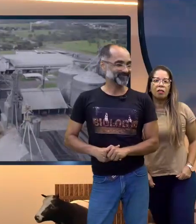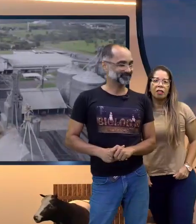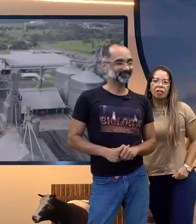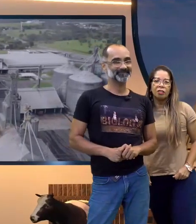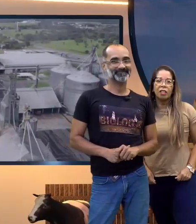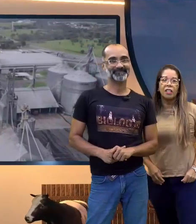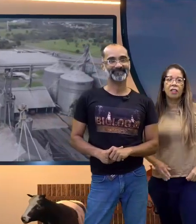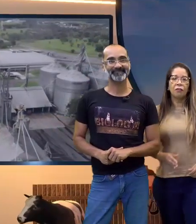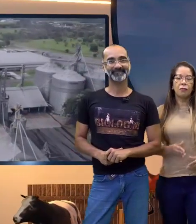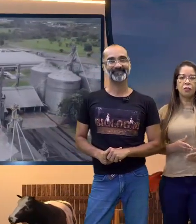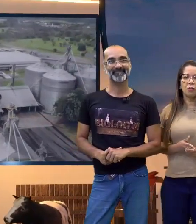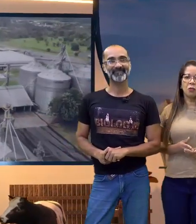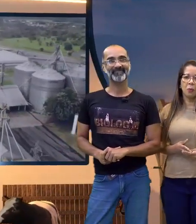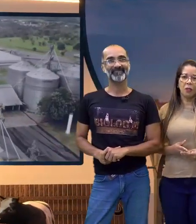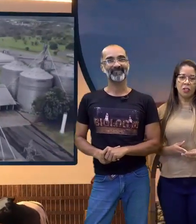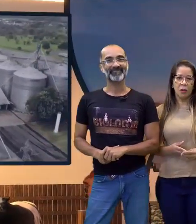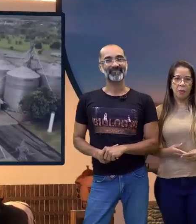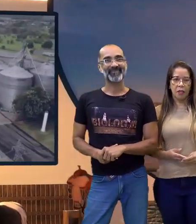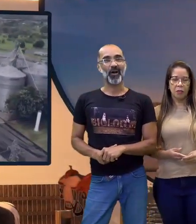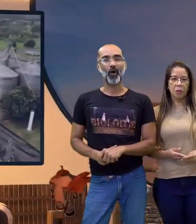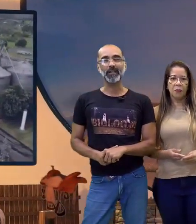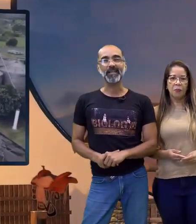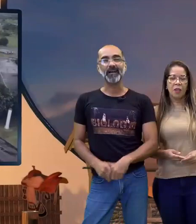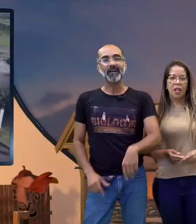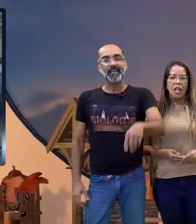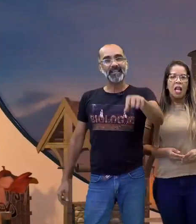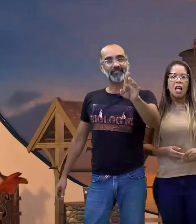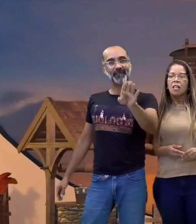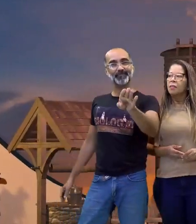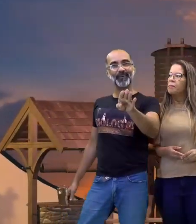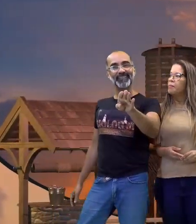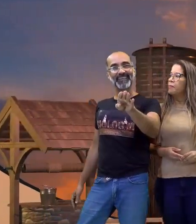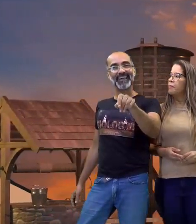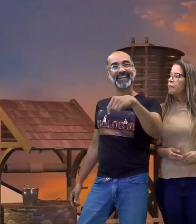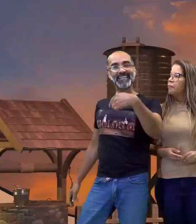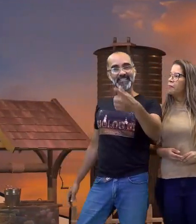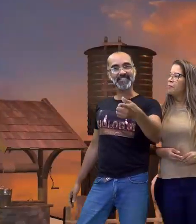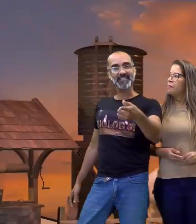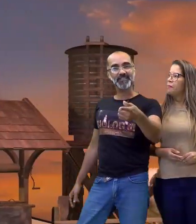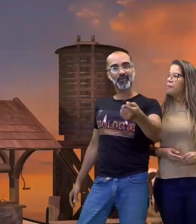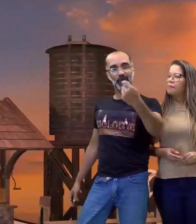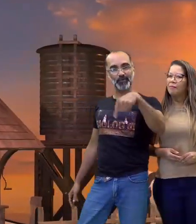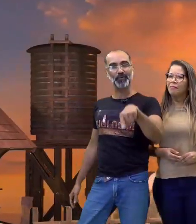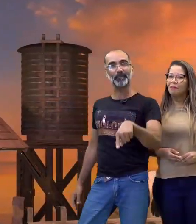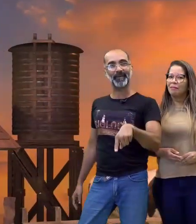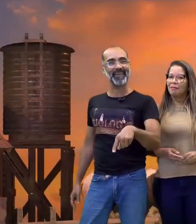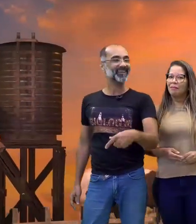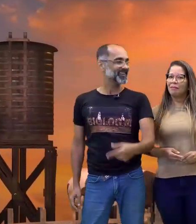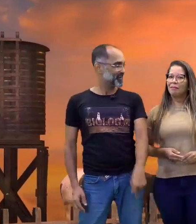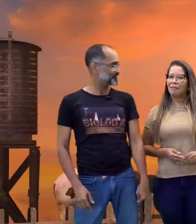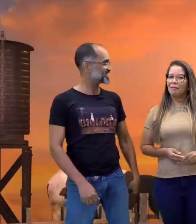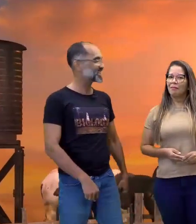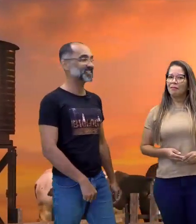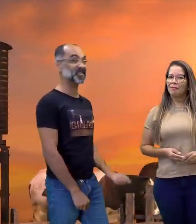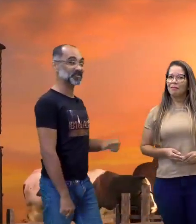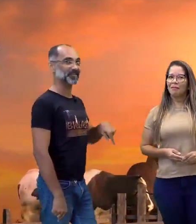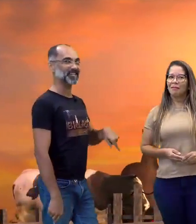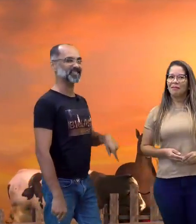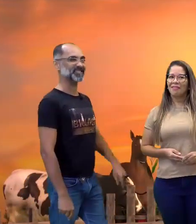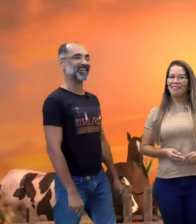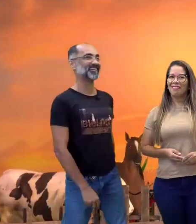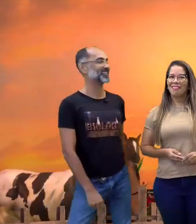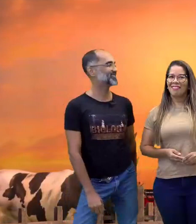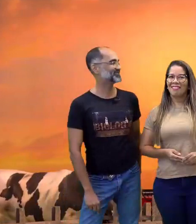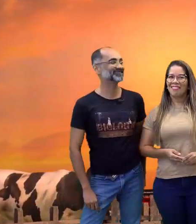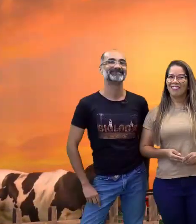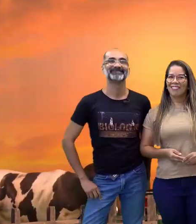mais importante é não fugir do seu planejamento. Olha, só porque ela iniciou eu no B, eu finalizo no